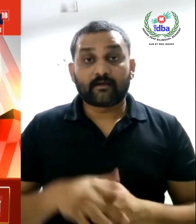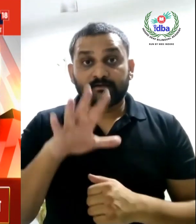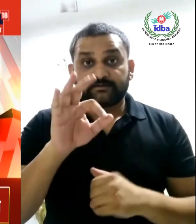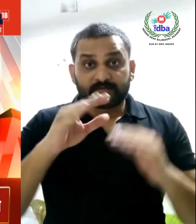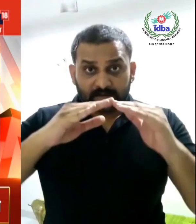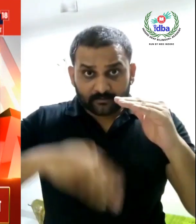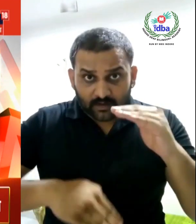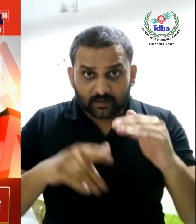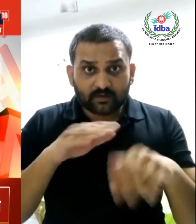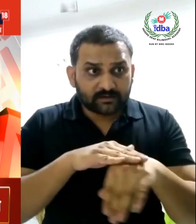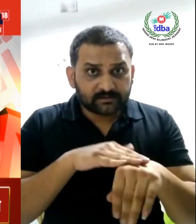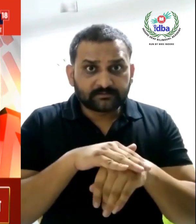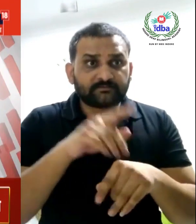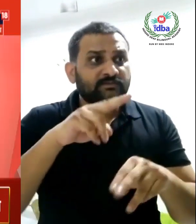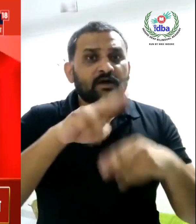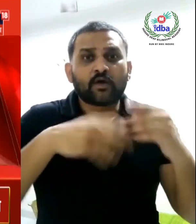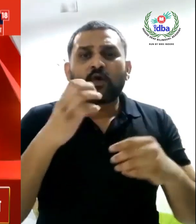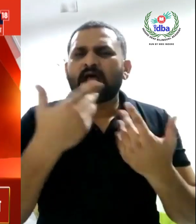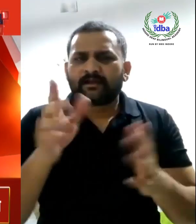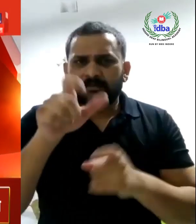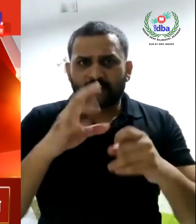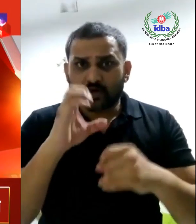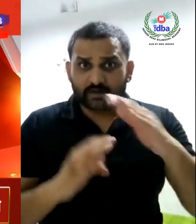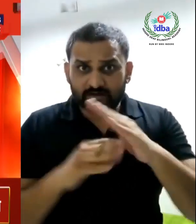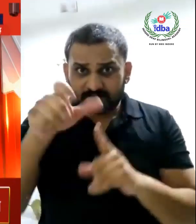50 से कम श्रमिक नियोजित करने वाले ठेकेदार